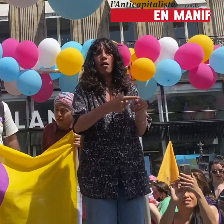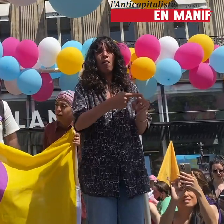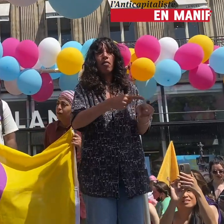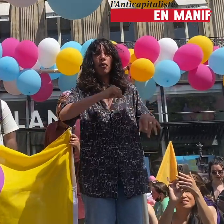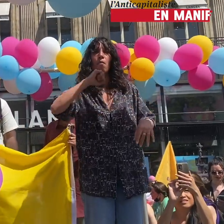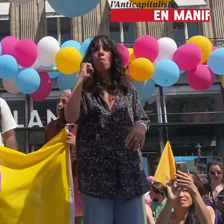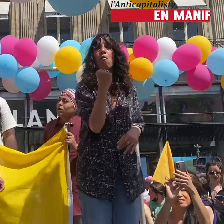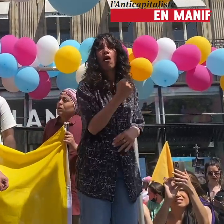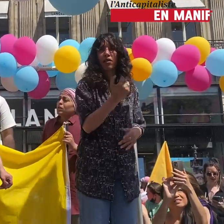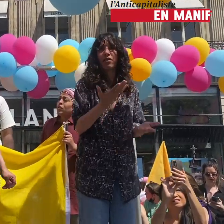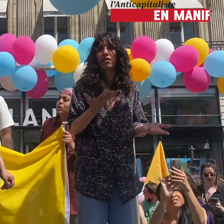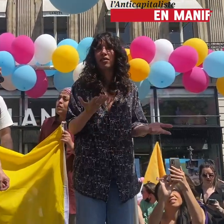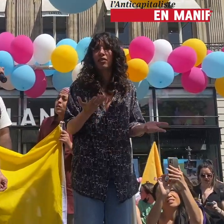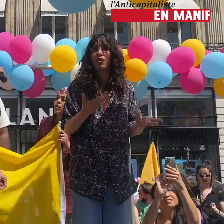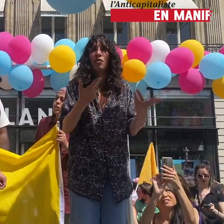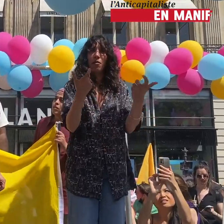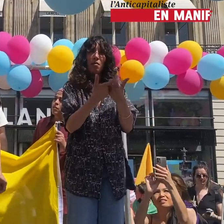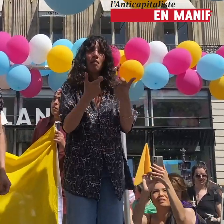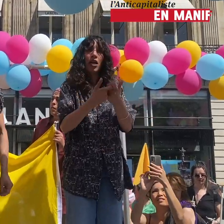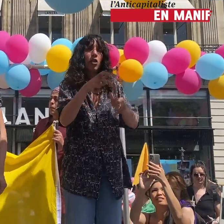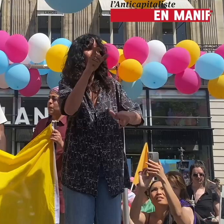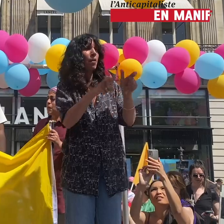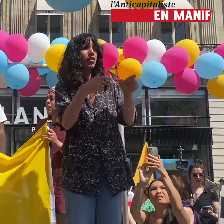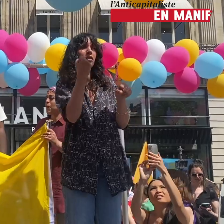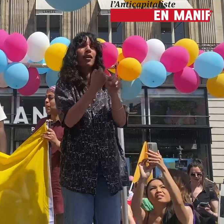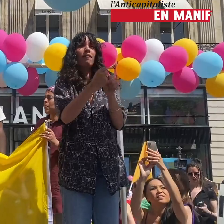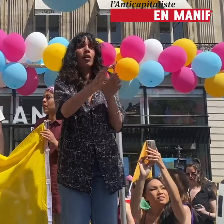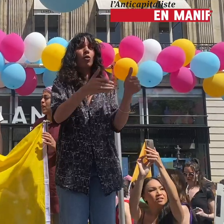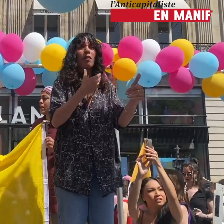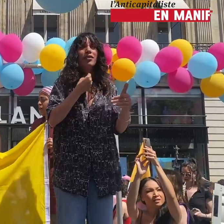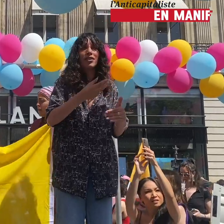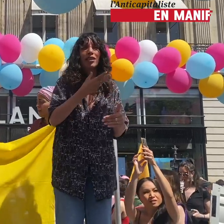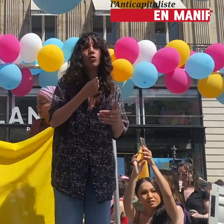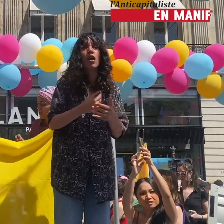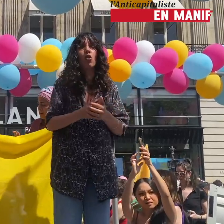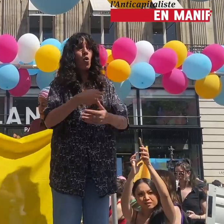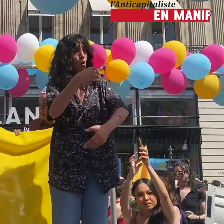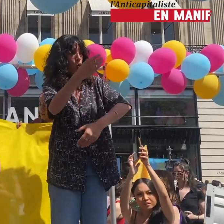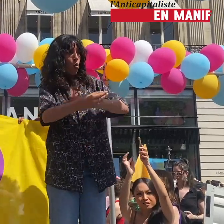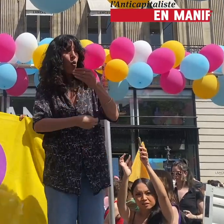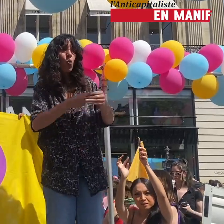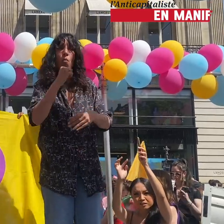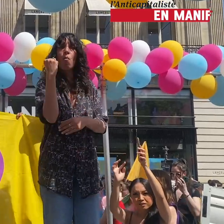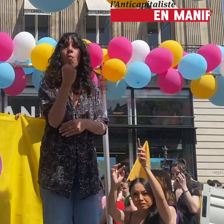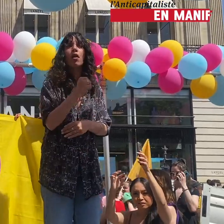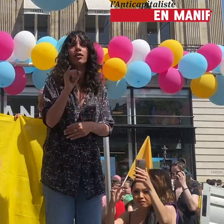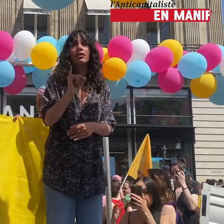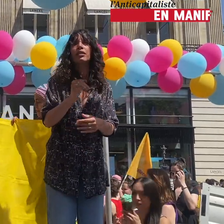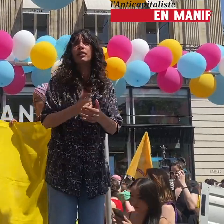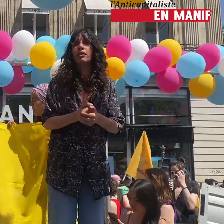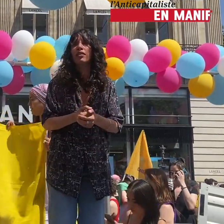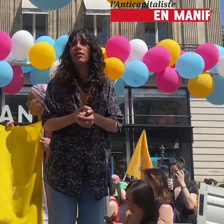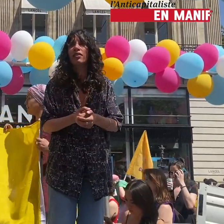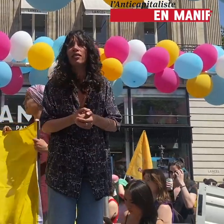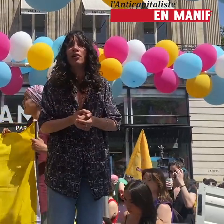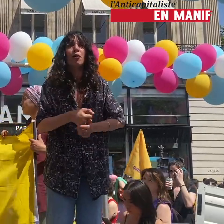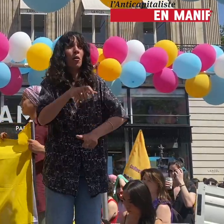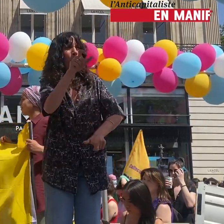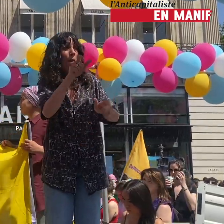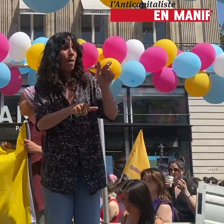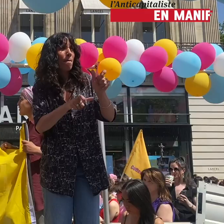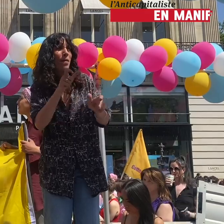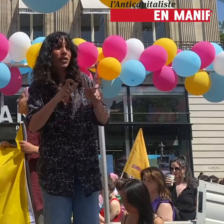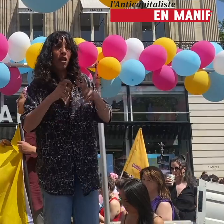lui arrive aux personnes travailleuses du sexe, comme lui arrive aussi à les